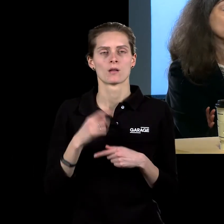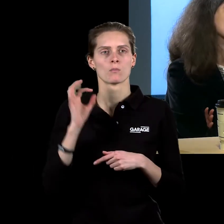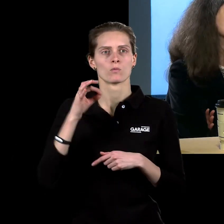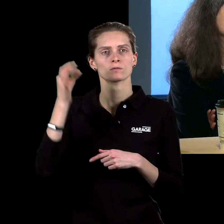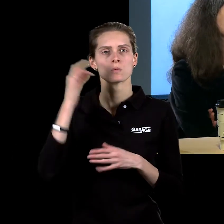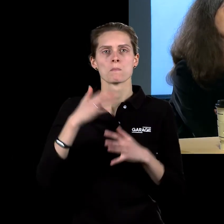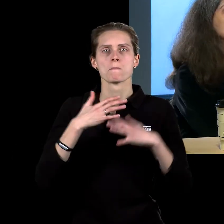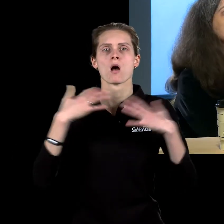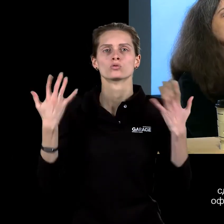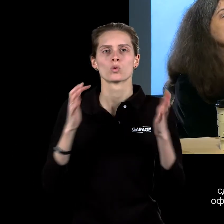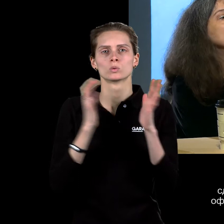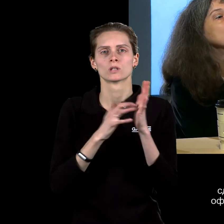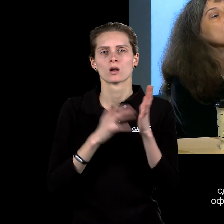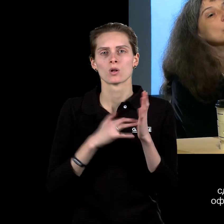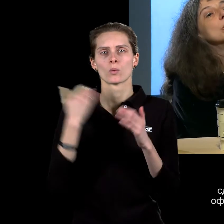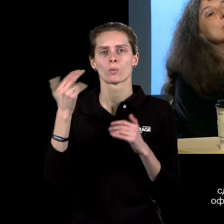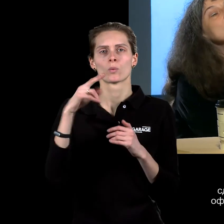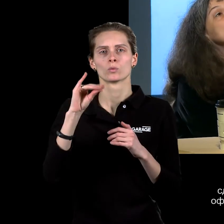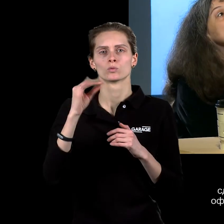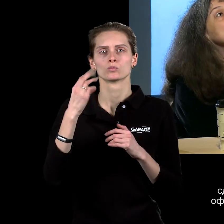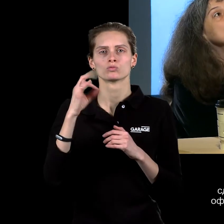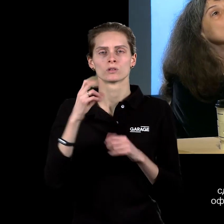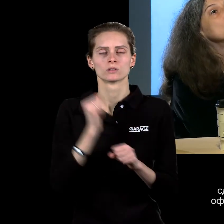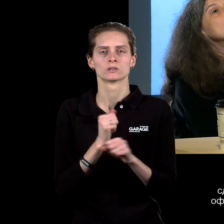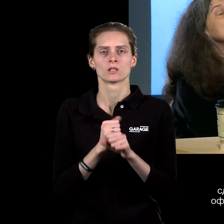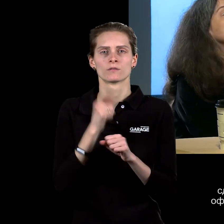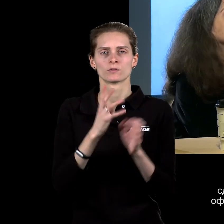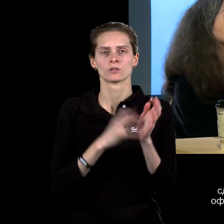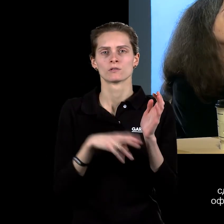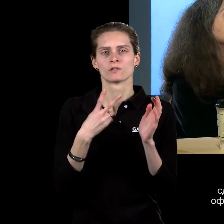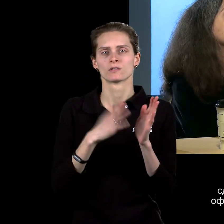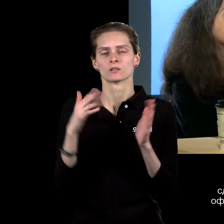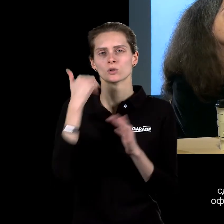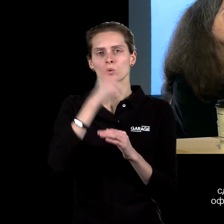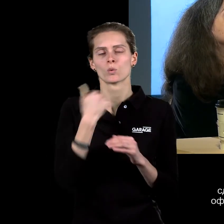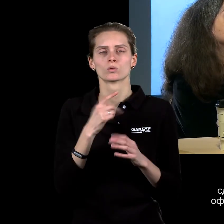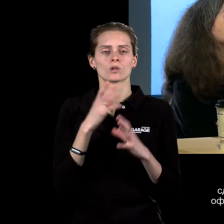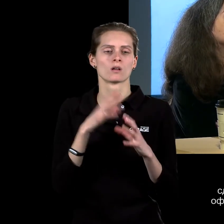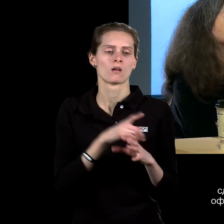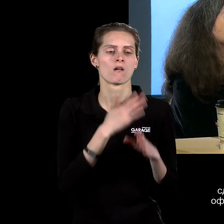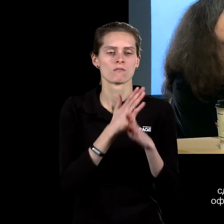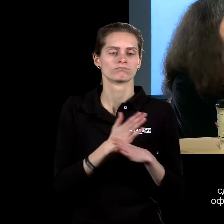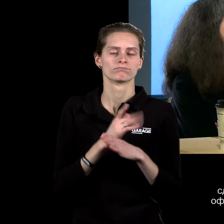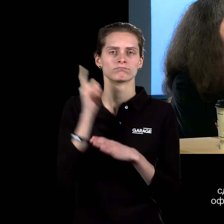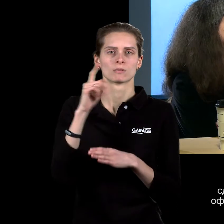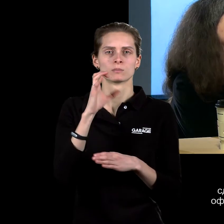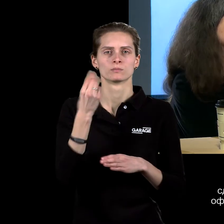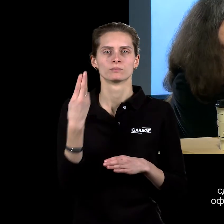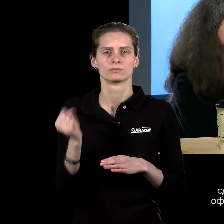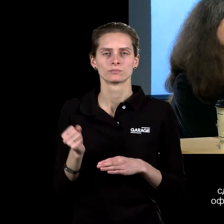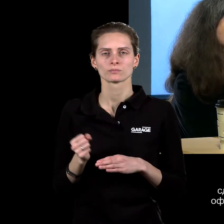знаменитое произведение Дюшана, сделанное в 20-е годы, хранящееся в Соединенных Штатах, которое